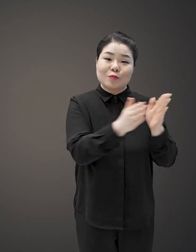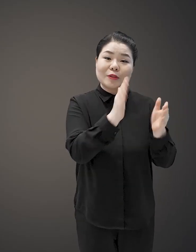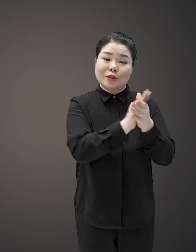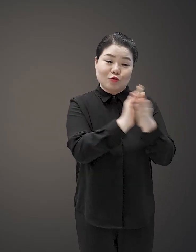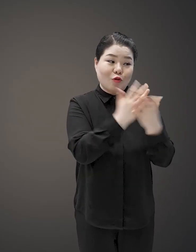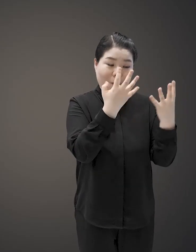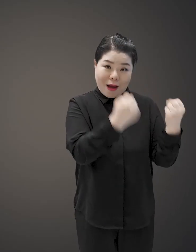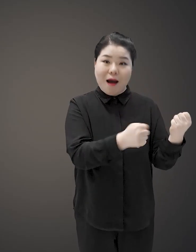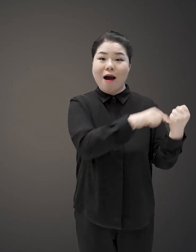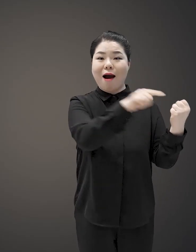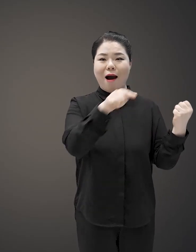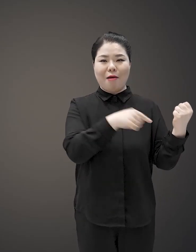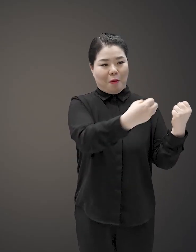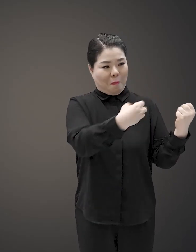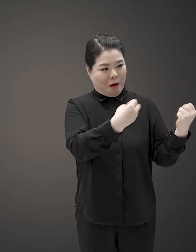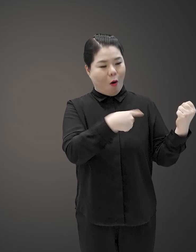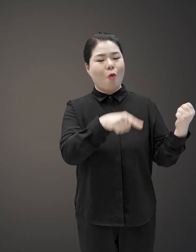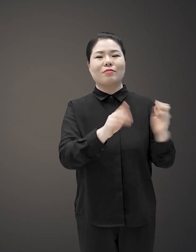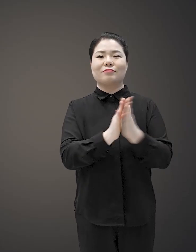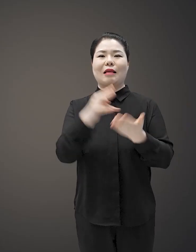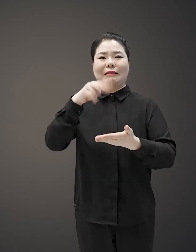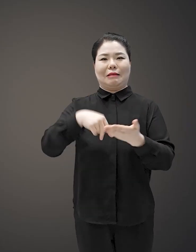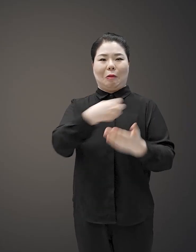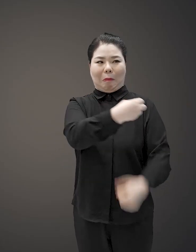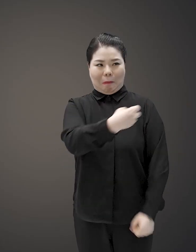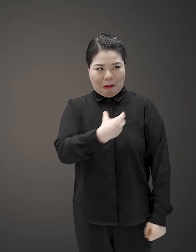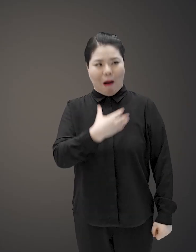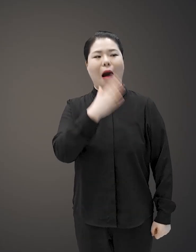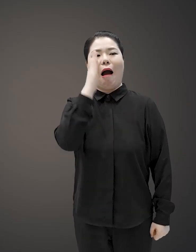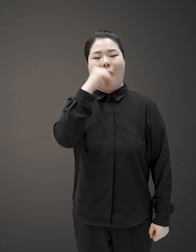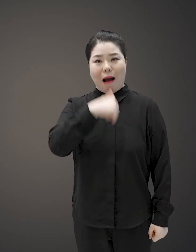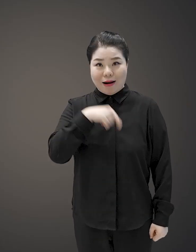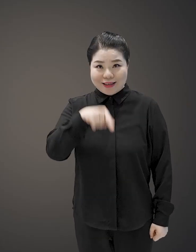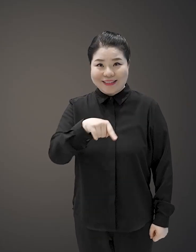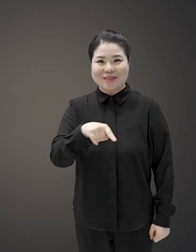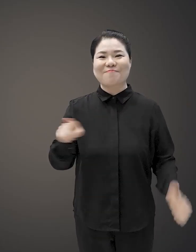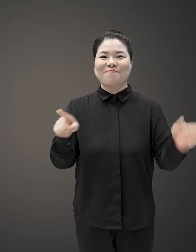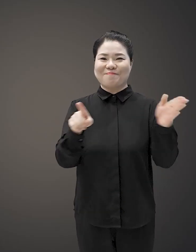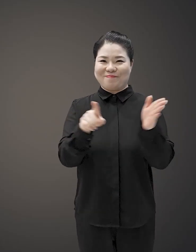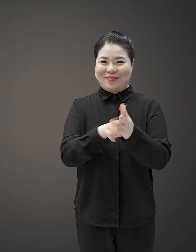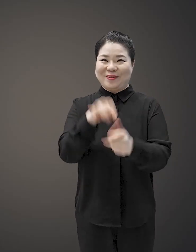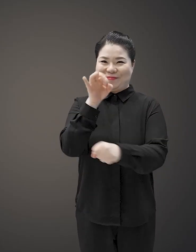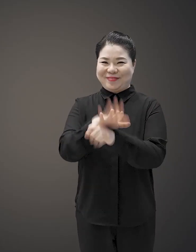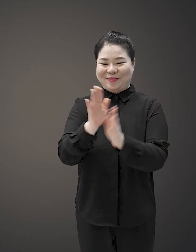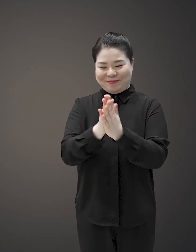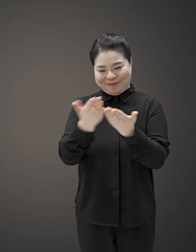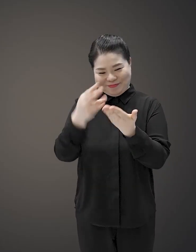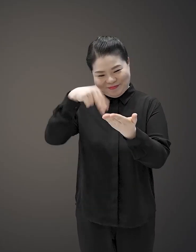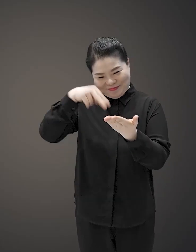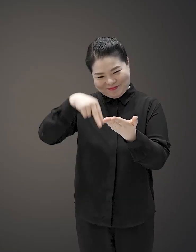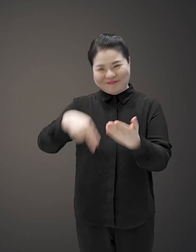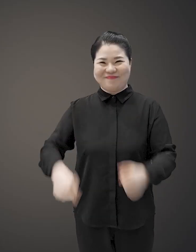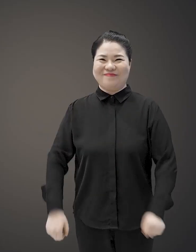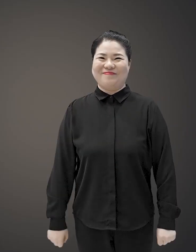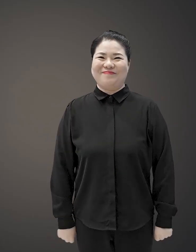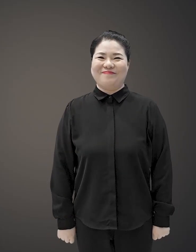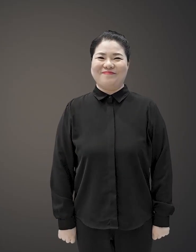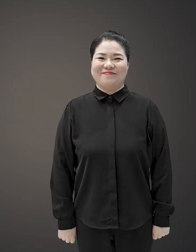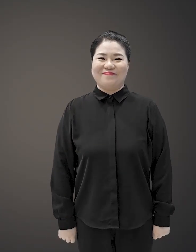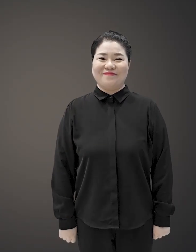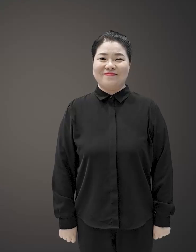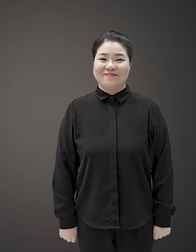읽느냐고 물었더니 친구들이 거의 다 이 책을 읽는다고 소개를 해줬어요. 그래서 저도 망설임 없이 바로 이 책을 구입해서 읽게